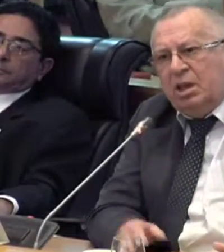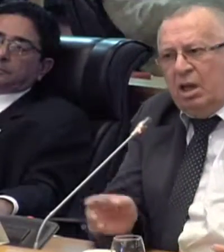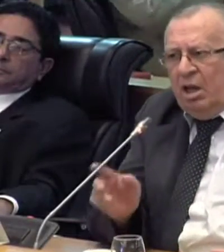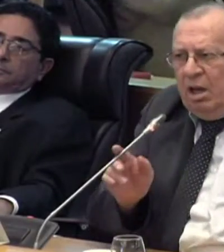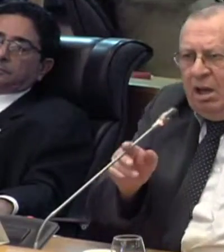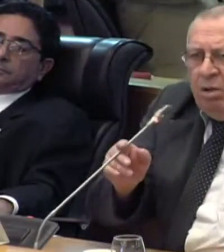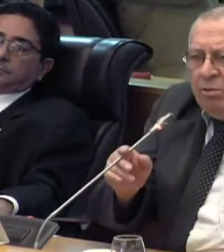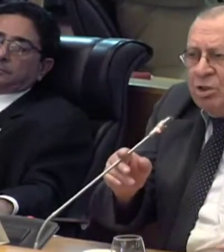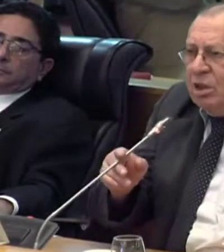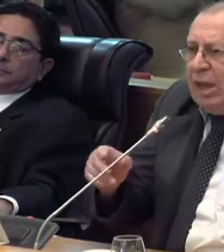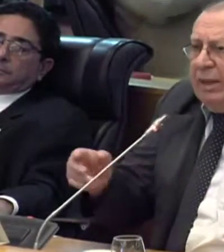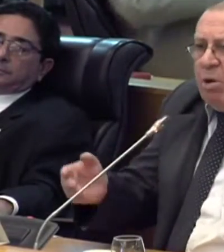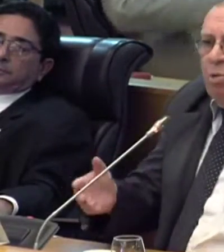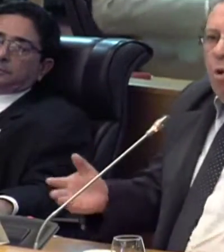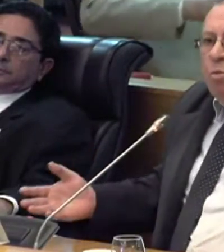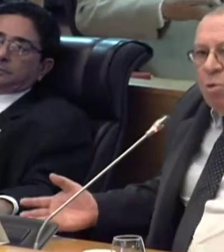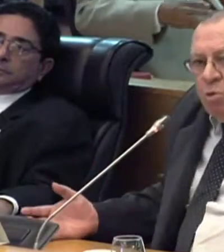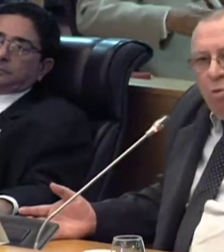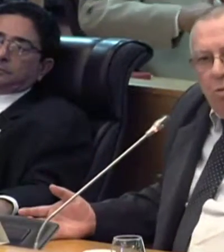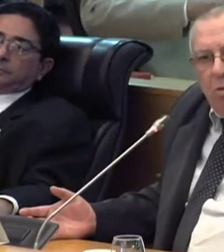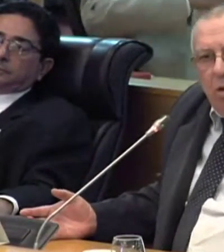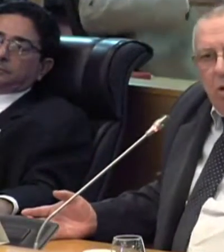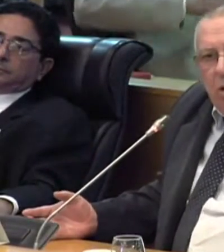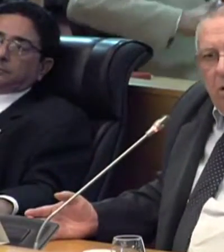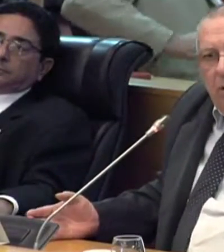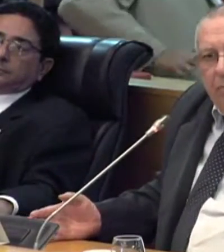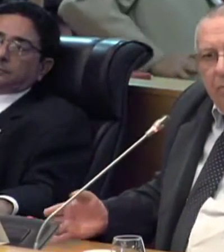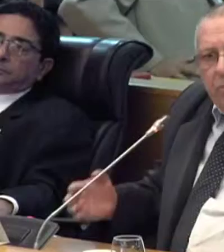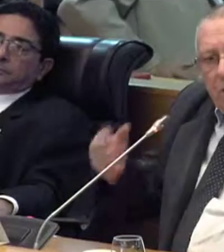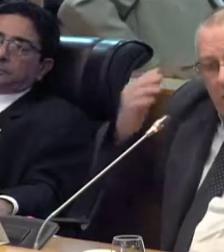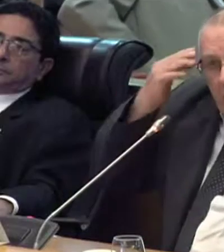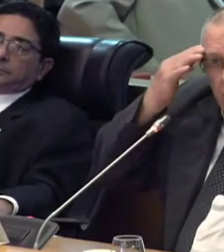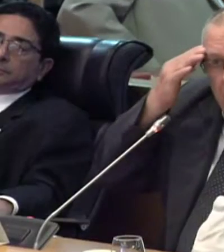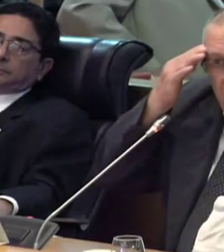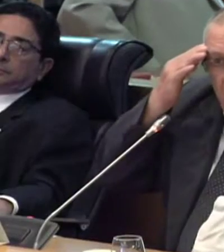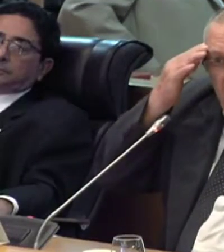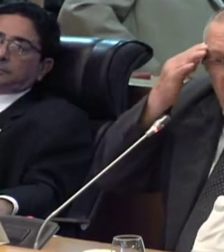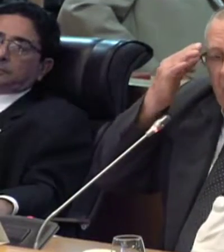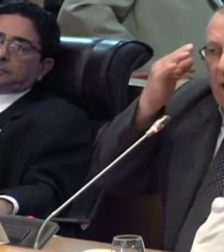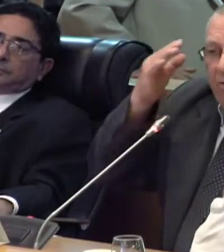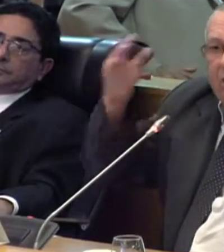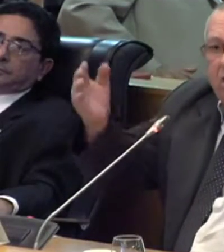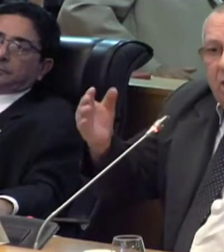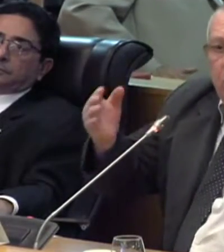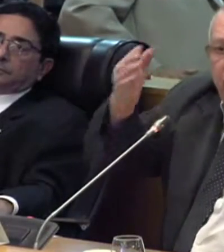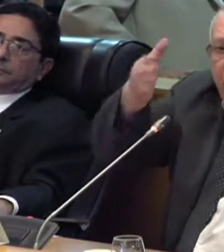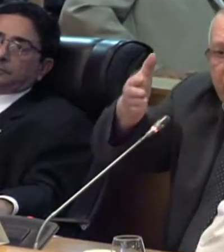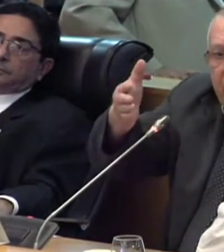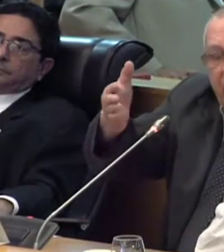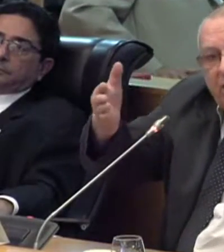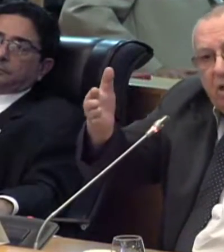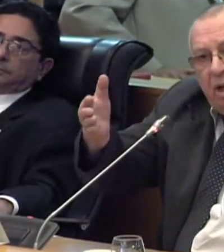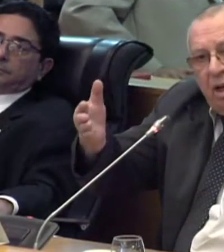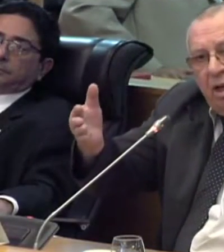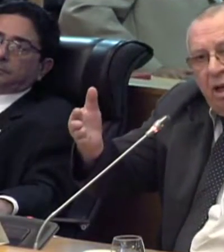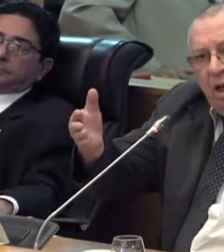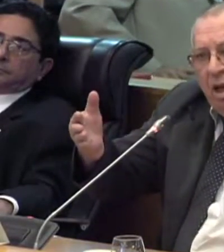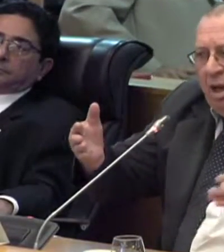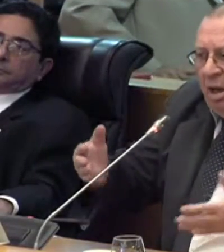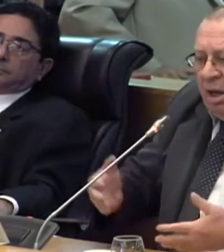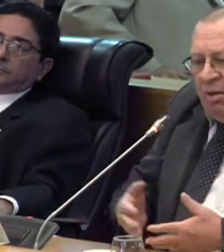Imperatriz. Um cidadão comum, que não tem a visão que Vossa Excelência